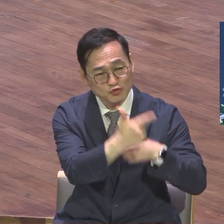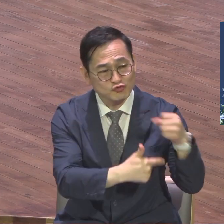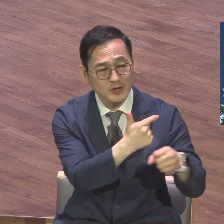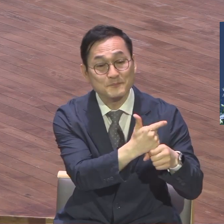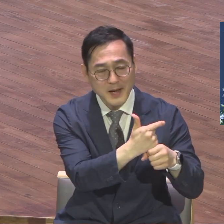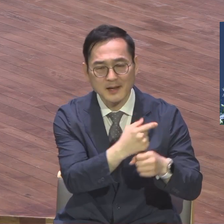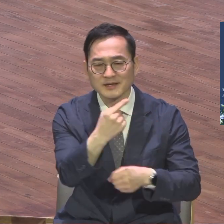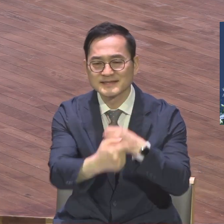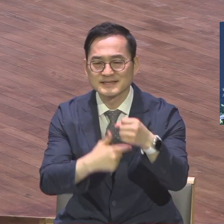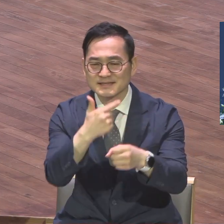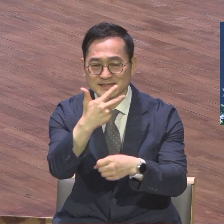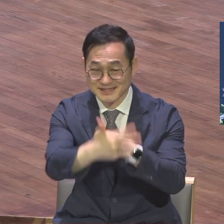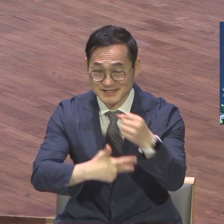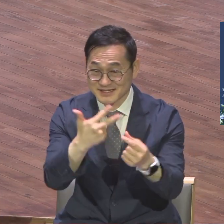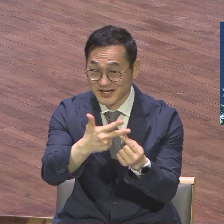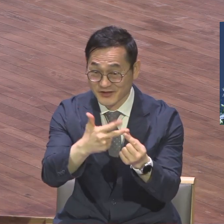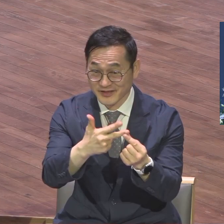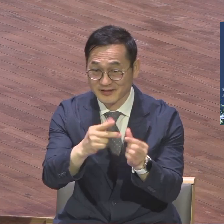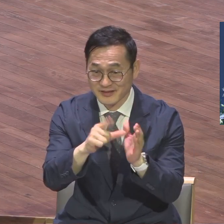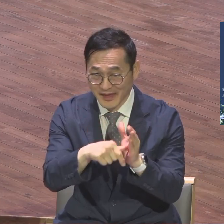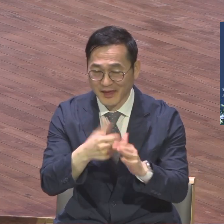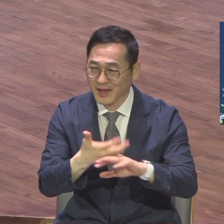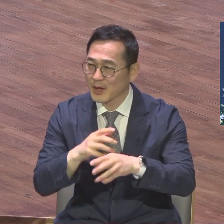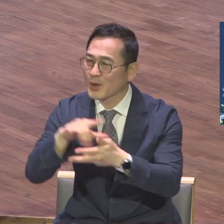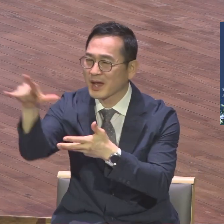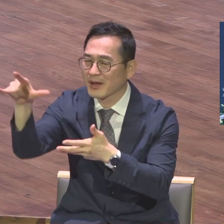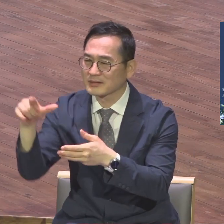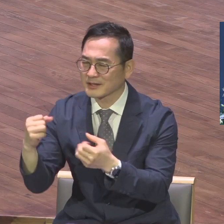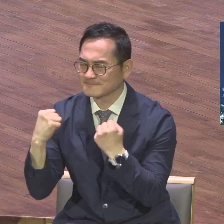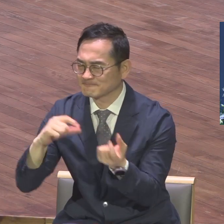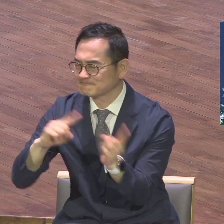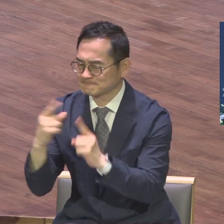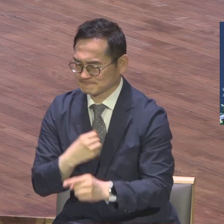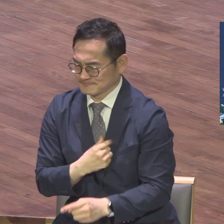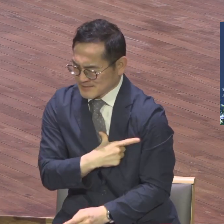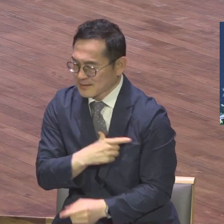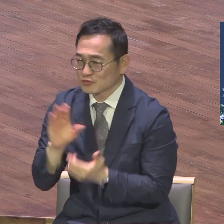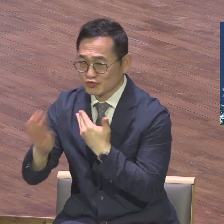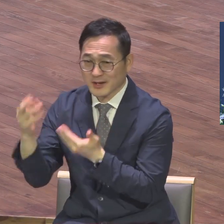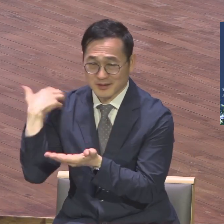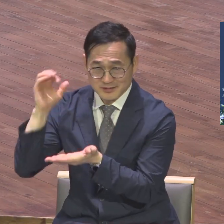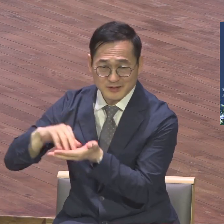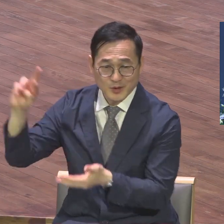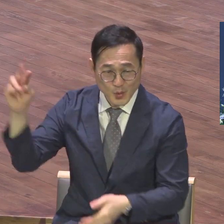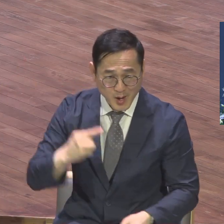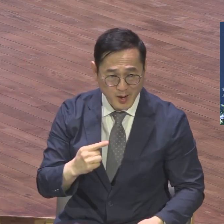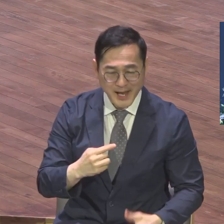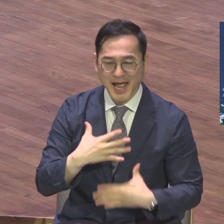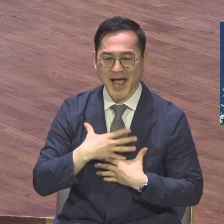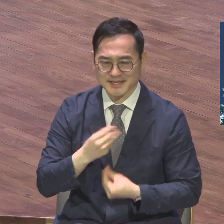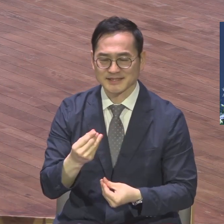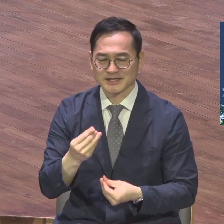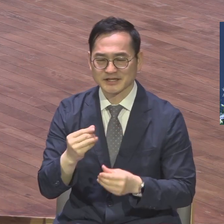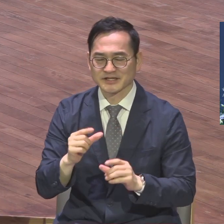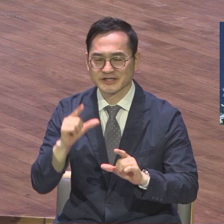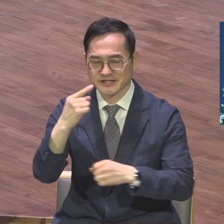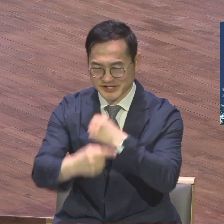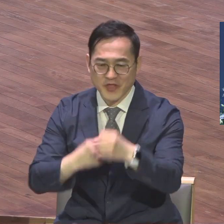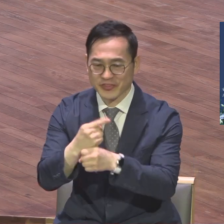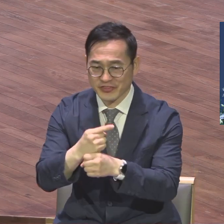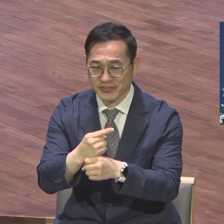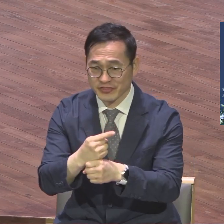6년하고 1년 해외 가서 좀 재충전하고 그렇게 오는 것이 다 그렇게 모든 교단이